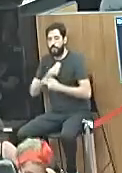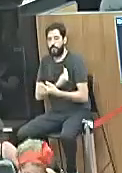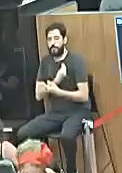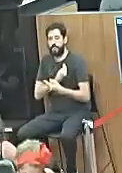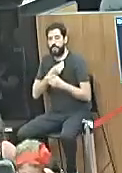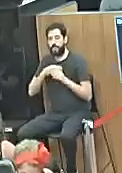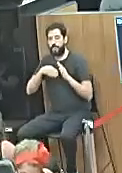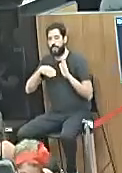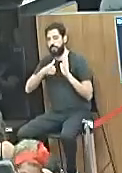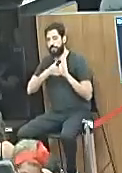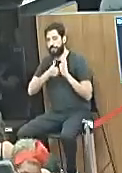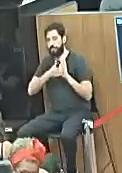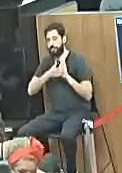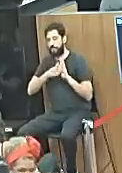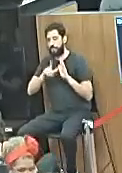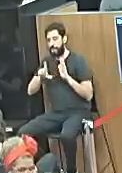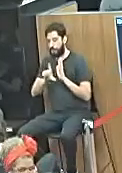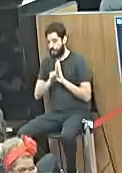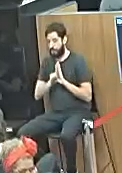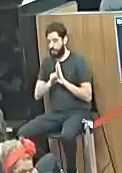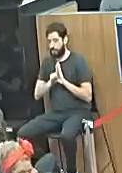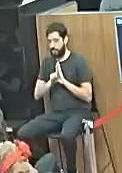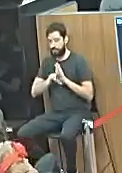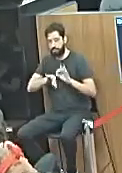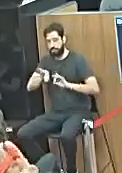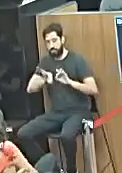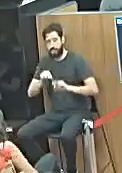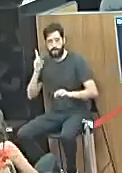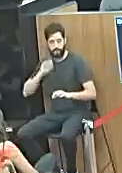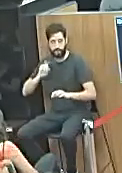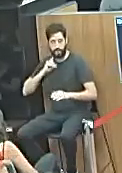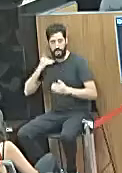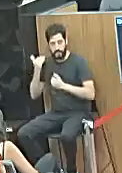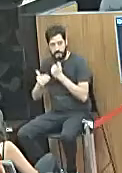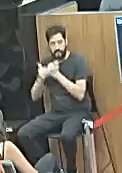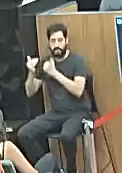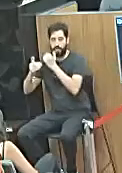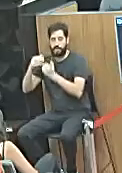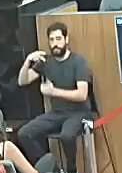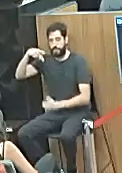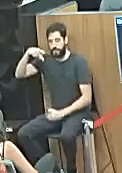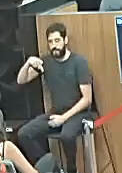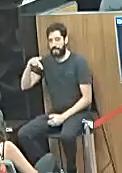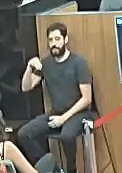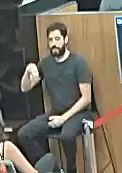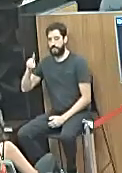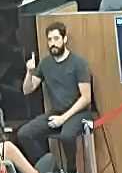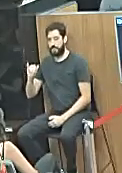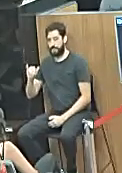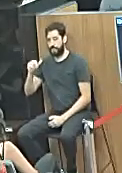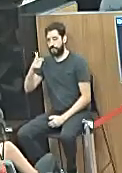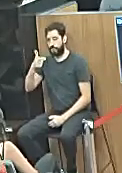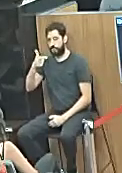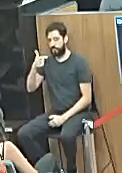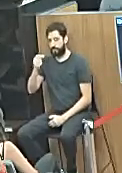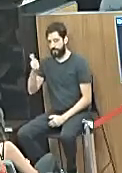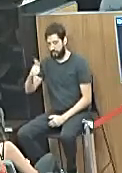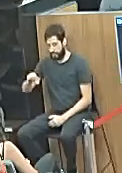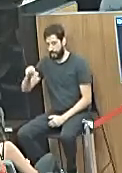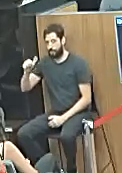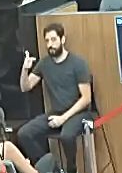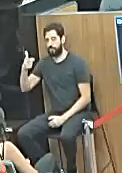lei que dispõe sobre o plano mineiro de desenvolvimento integrado pmdi 2019 2030 eo plano plurianual